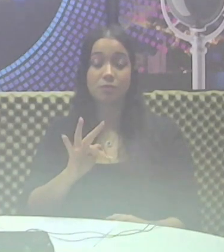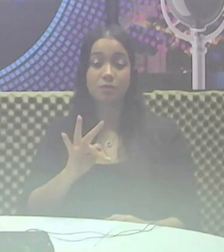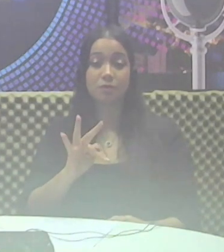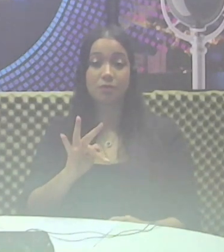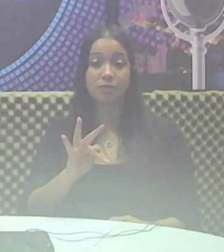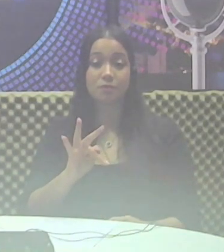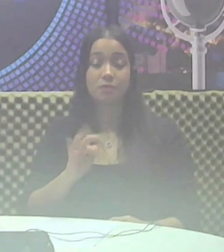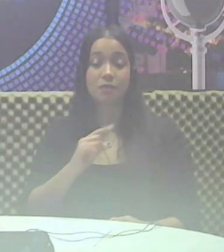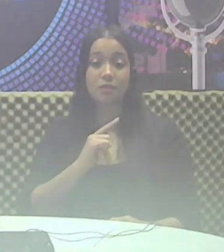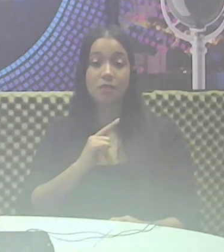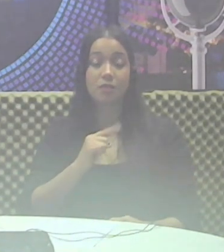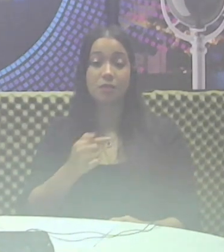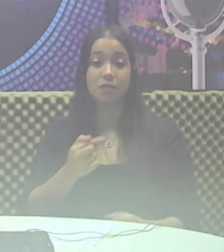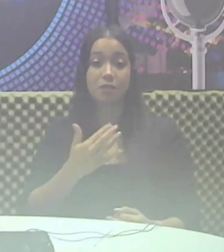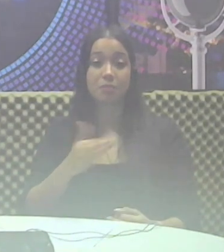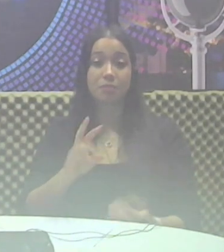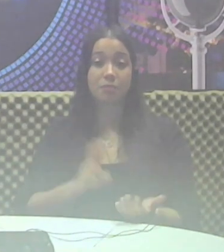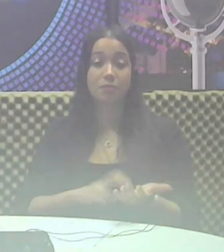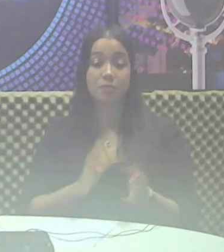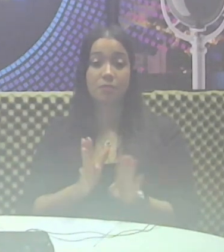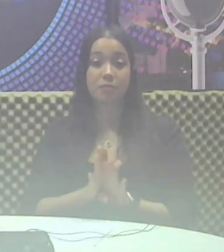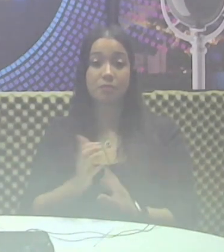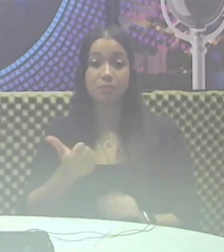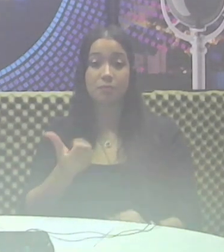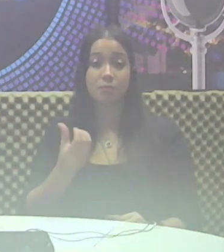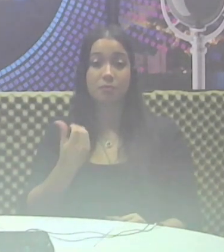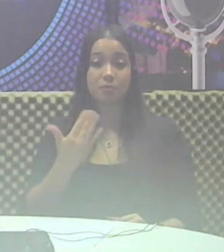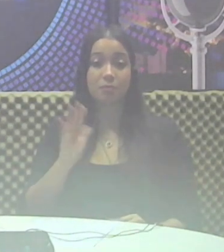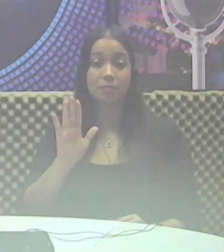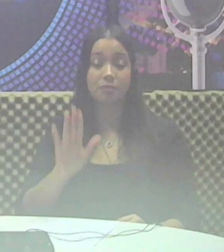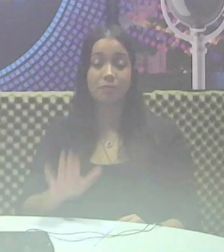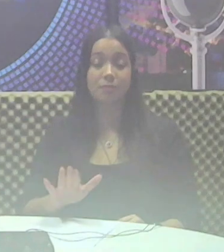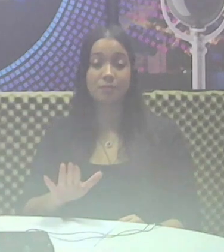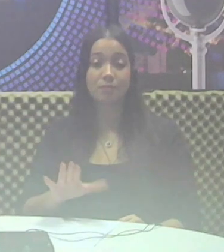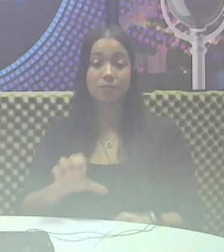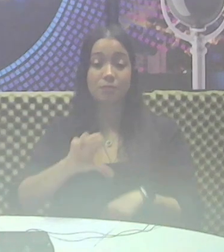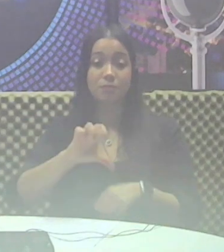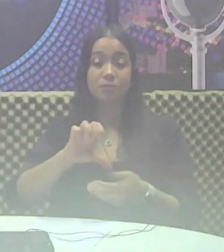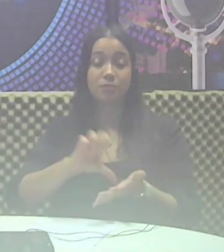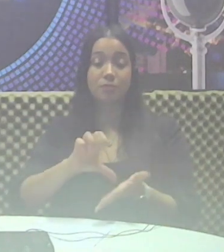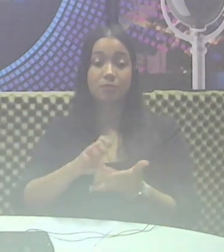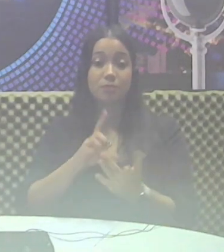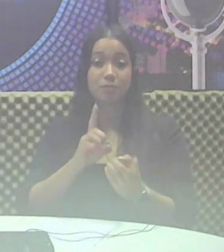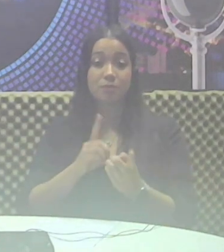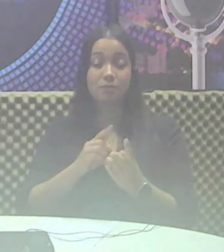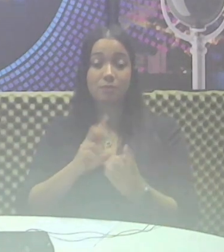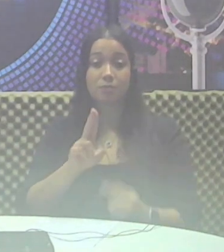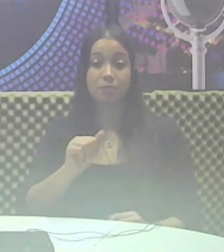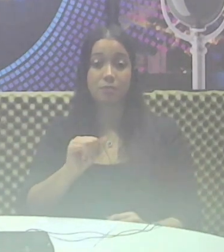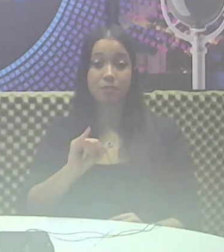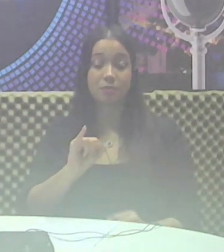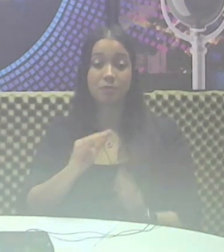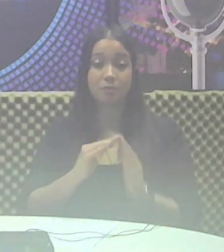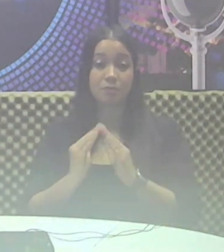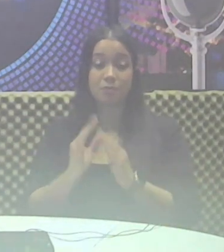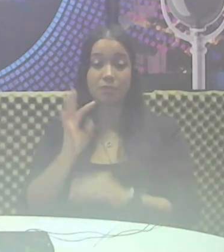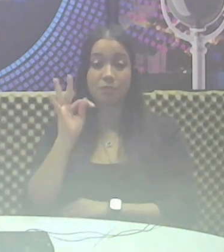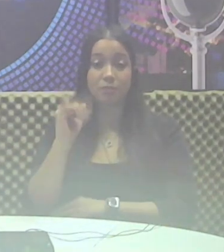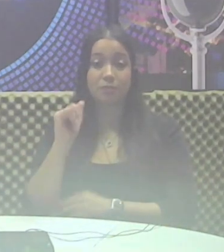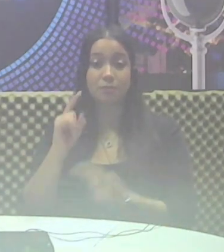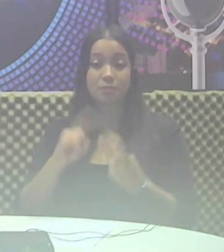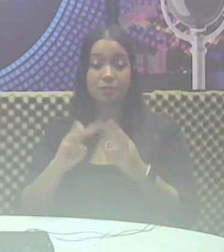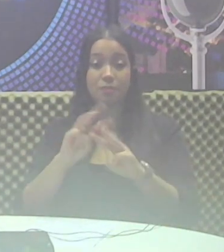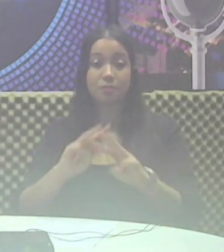vacina funcionam das 7h30 às 4h30 da tarde. Nas Unidades de Atendimento Integrado, as UAIs dos bairros Tibere,